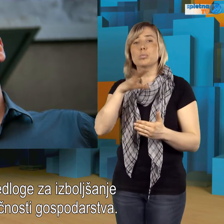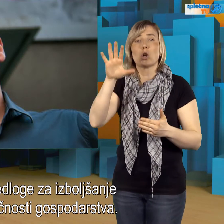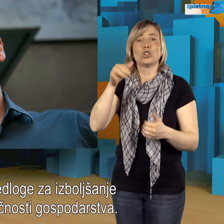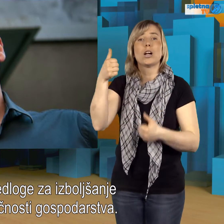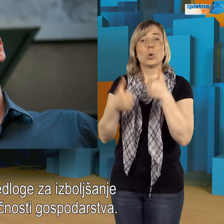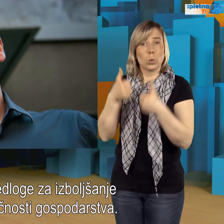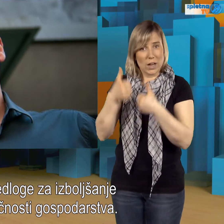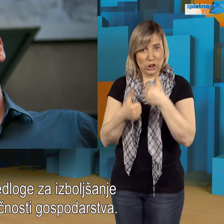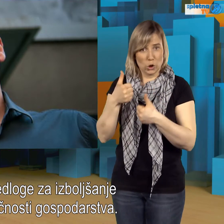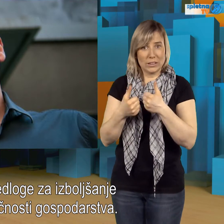konkurenčnosti gospodarstva.